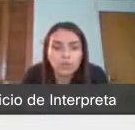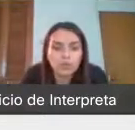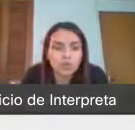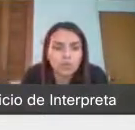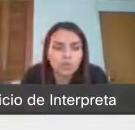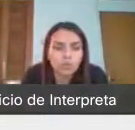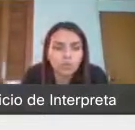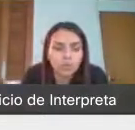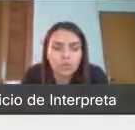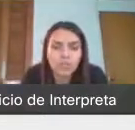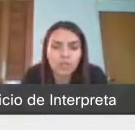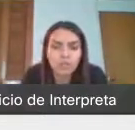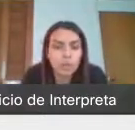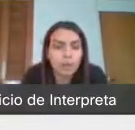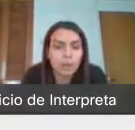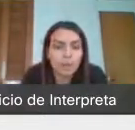Yo.